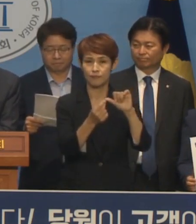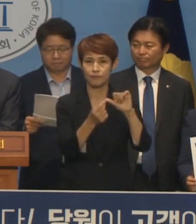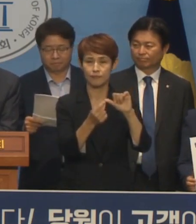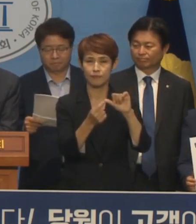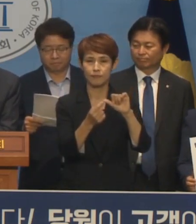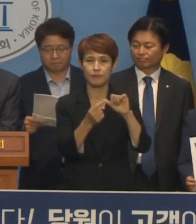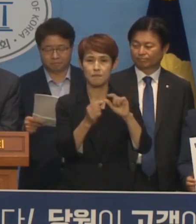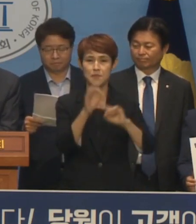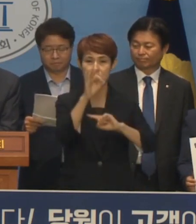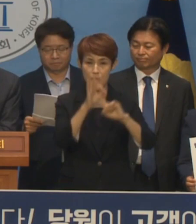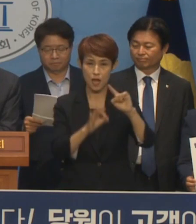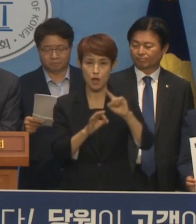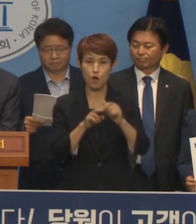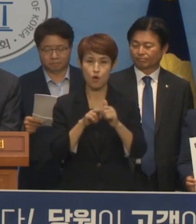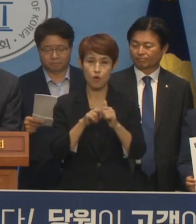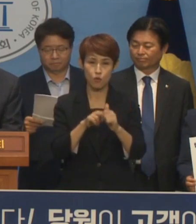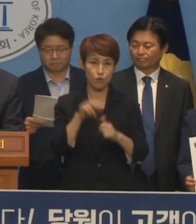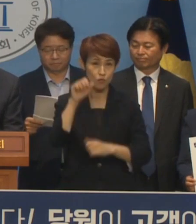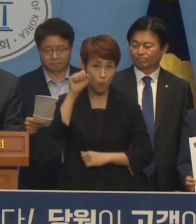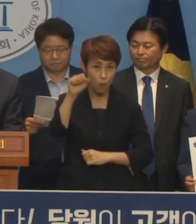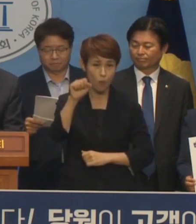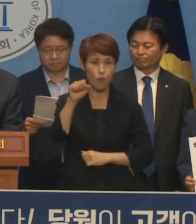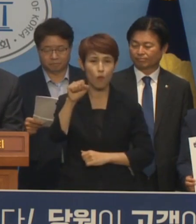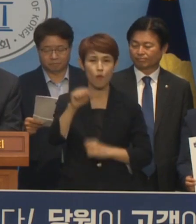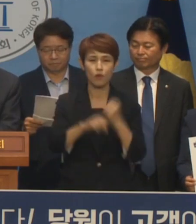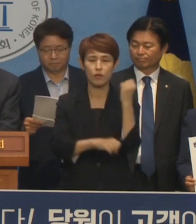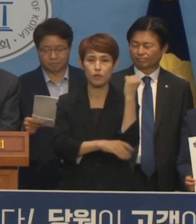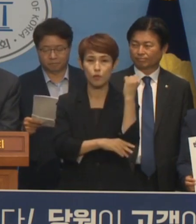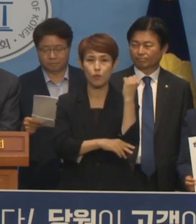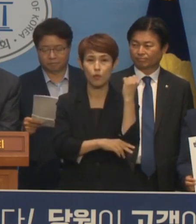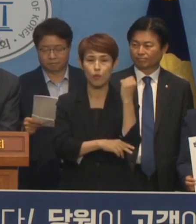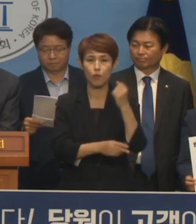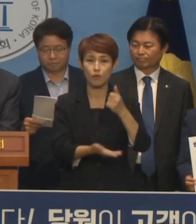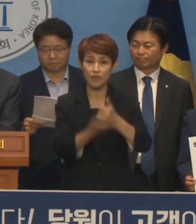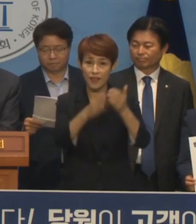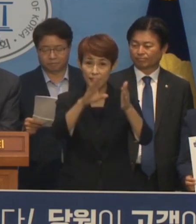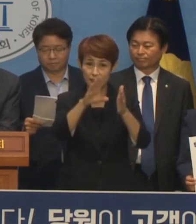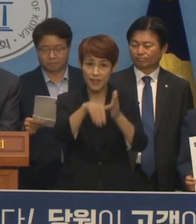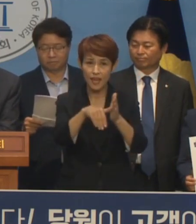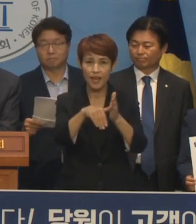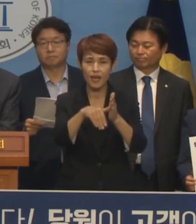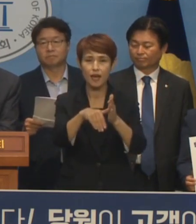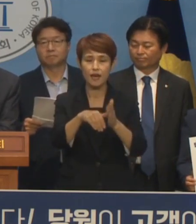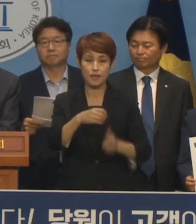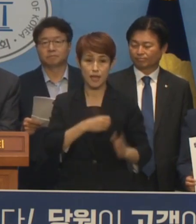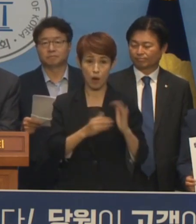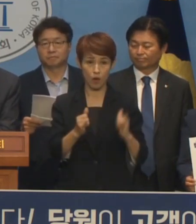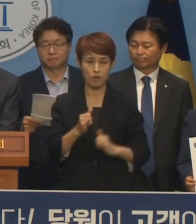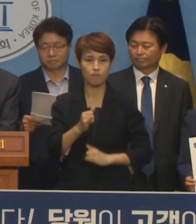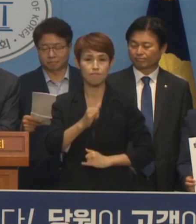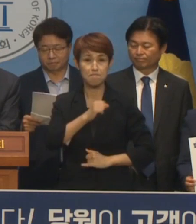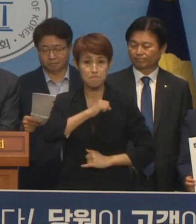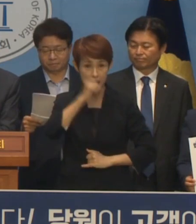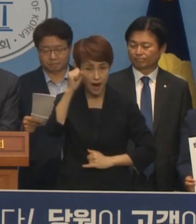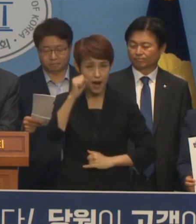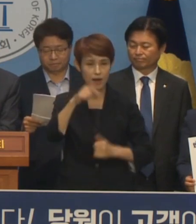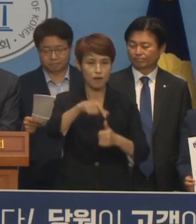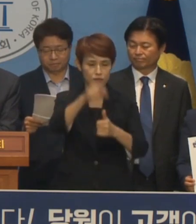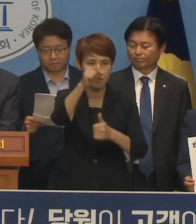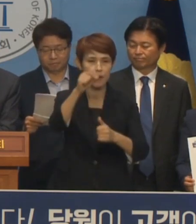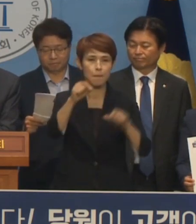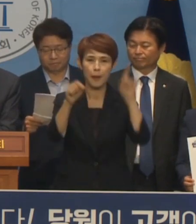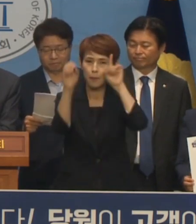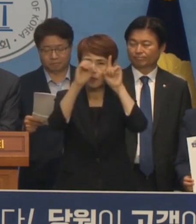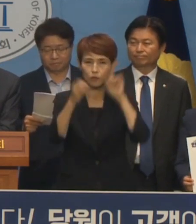비례후보 기초 광역의원 공천 시 당원이 100% 선출토록 하겠습니다. 당원